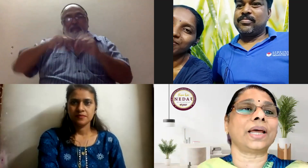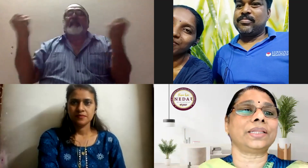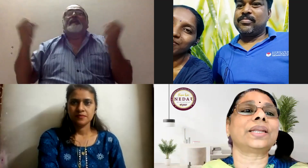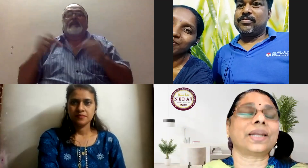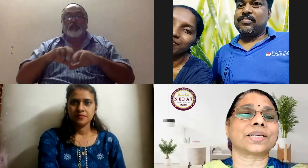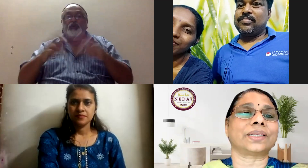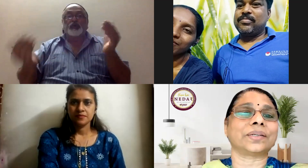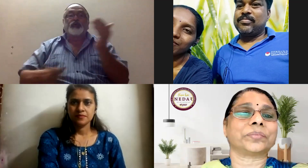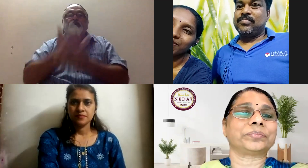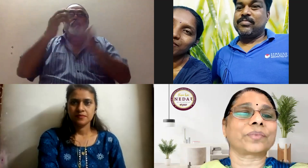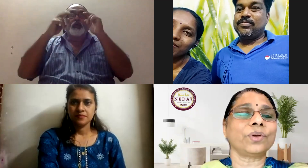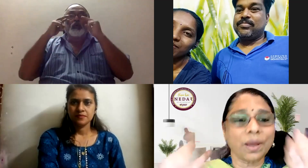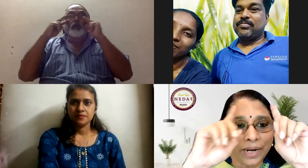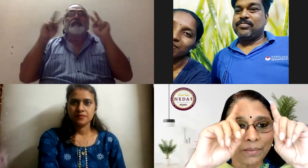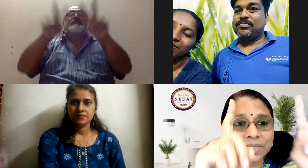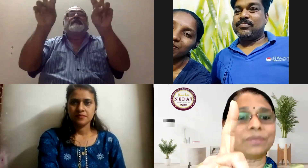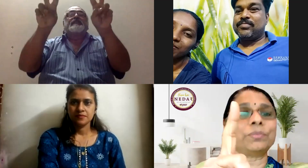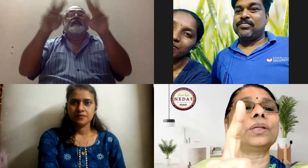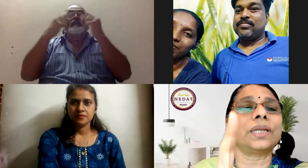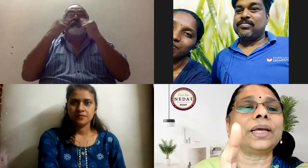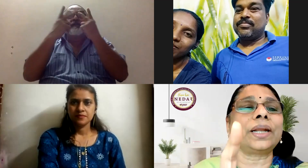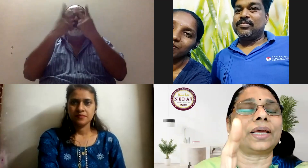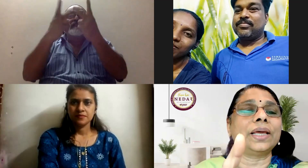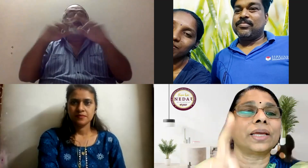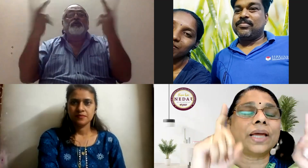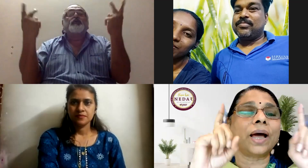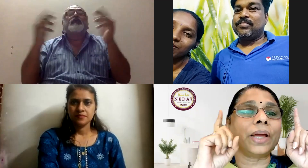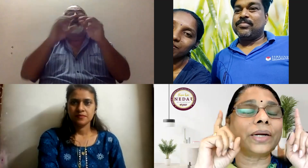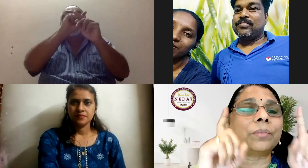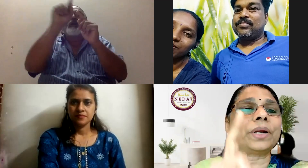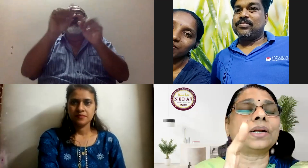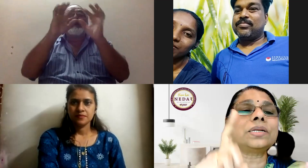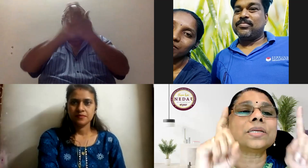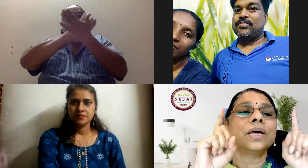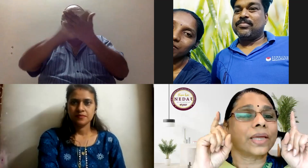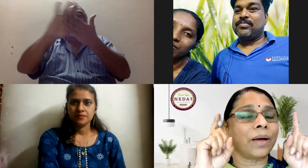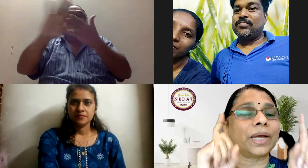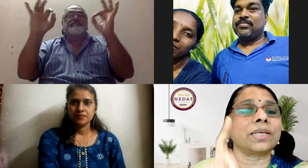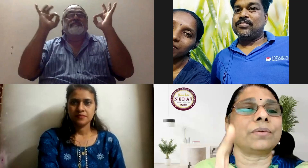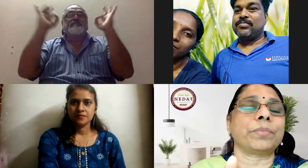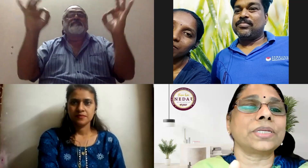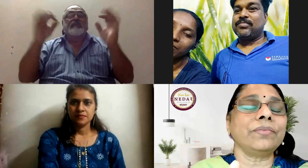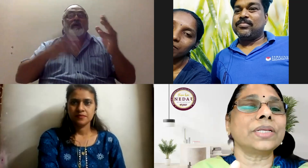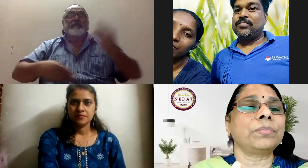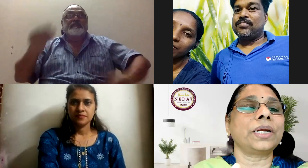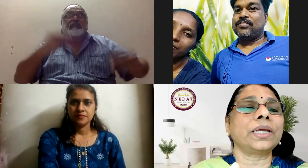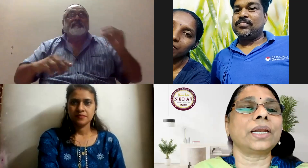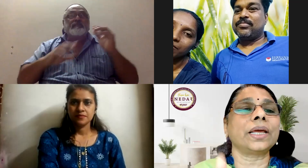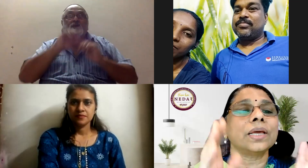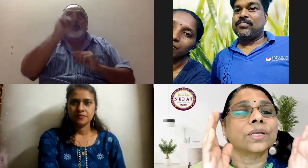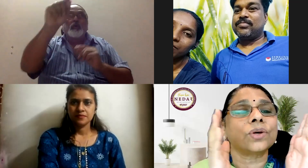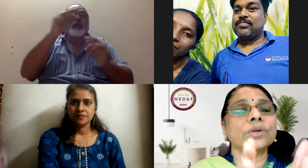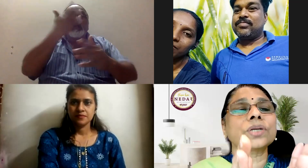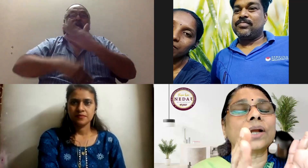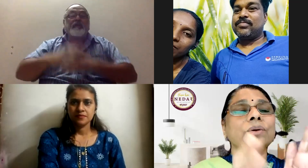इतने सारे दिखने लग जाते हैं। क्योंकि हमारा मकसद बहुत क्लियर है कि हम एंटरप्रेनर्स या हमारे पर्सन विद डिसेबिलिटी के